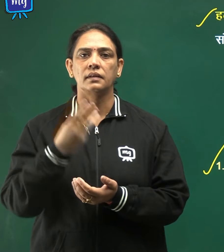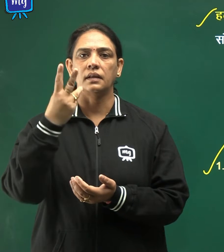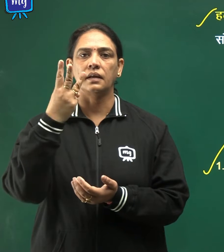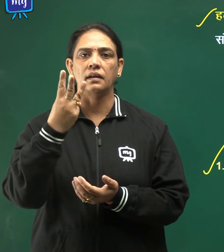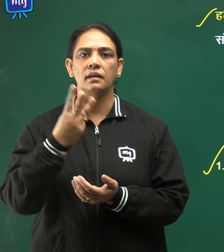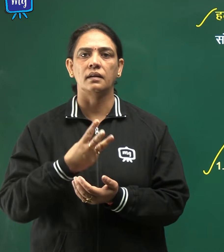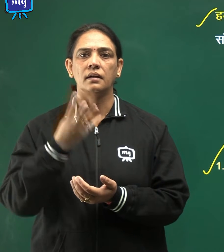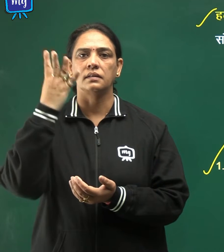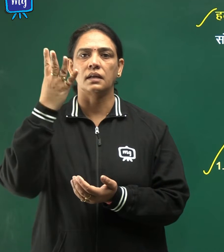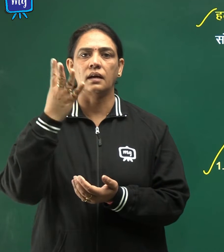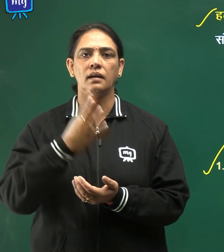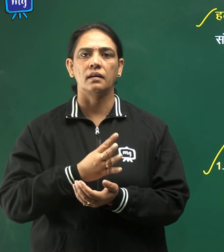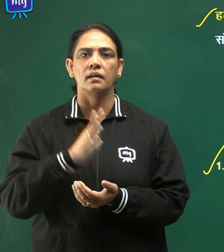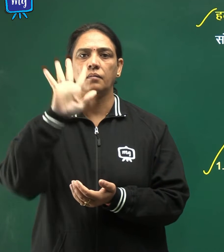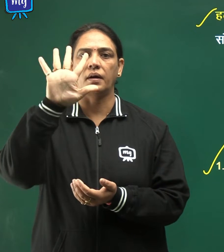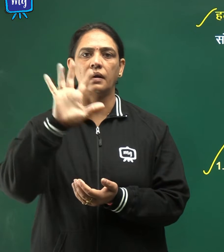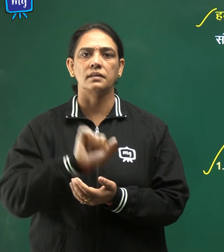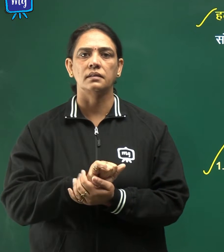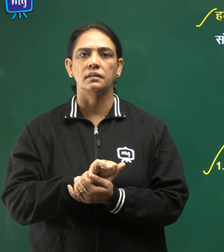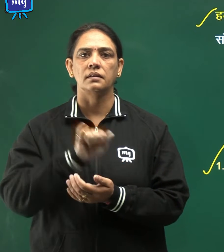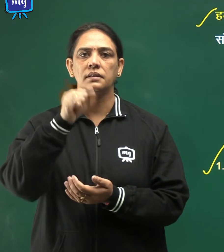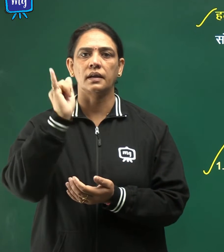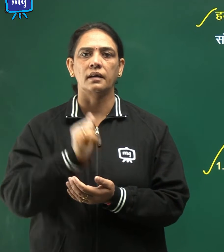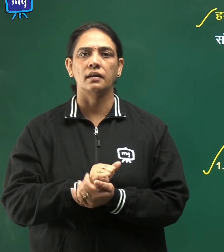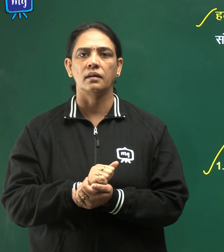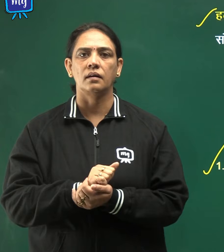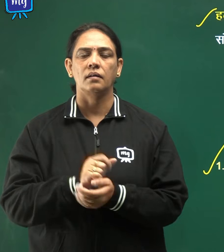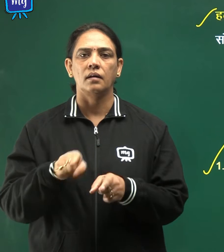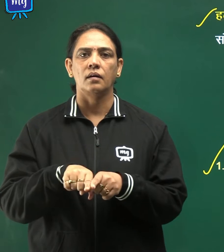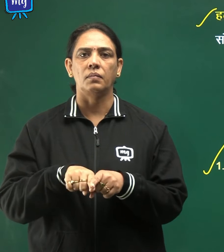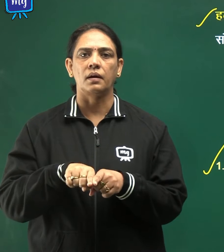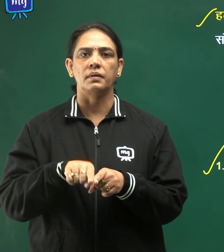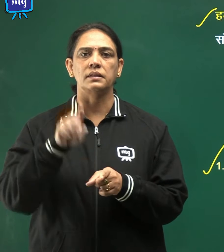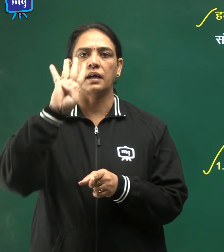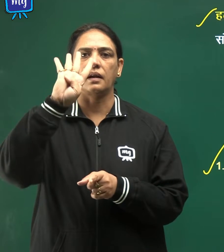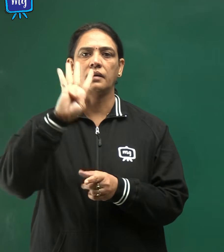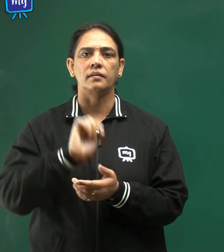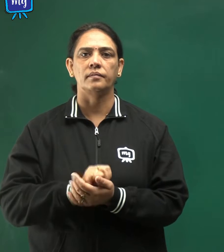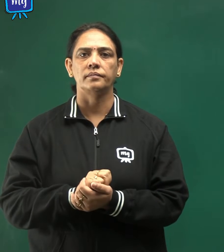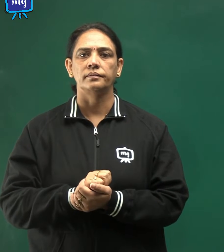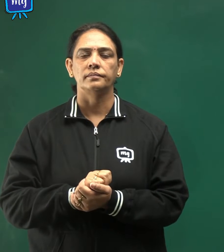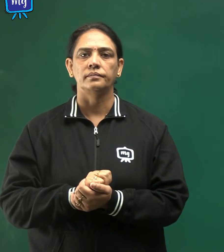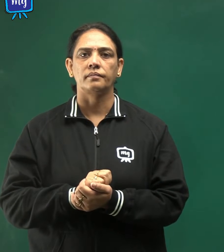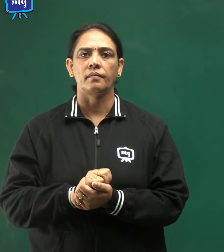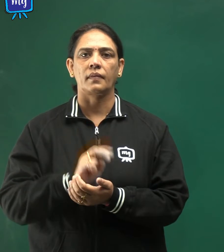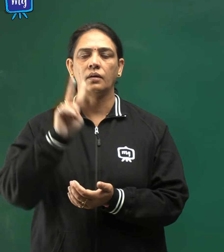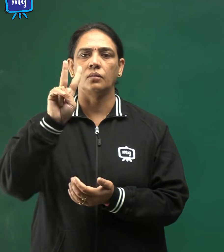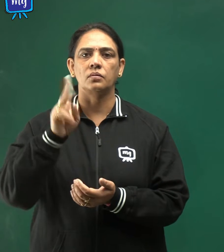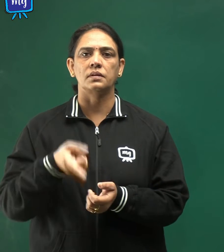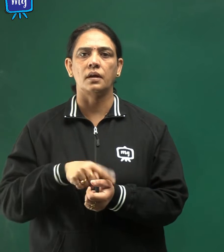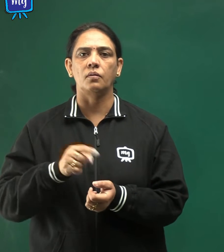3, 4, 5, 6 बराबर 4। 2 से